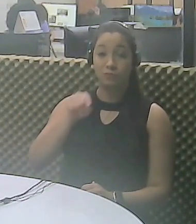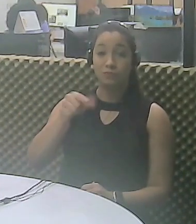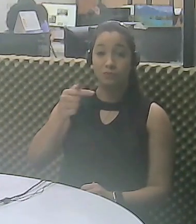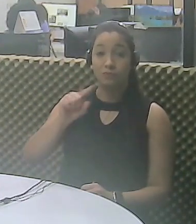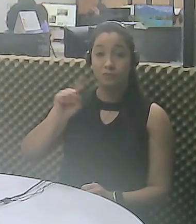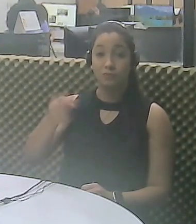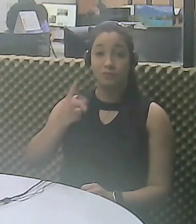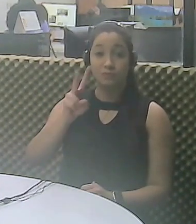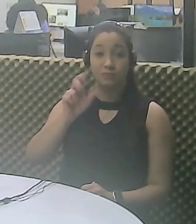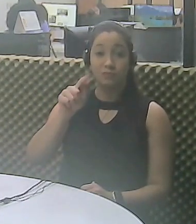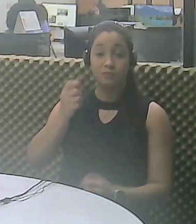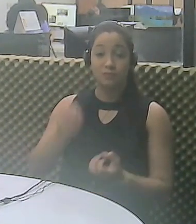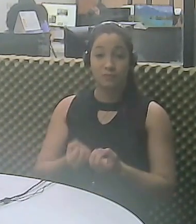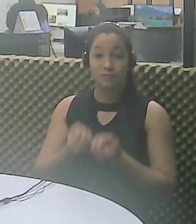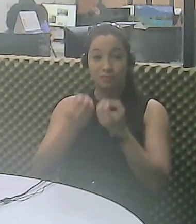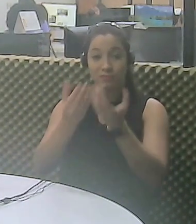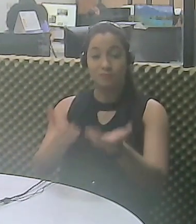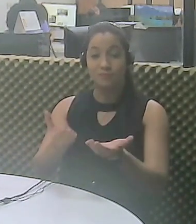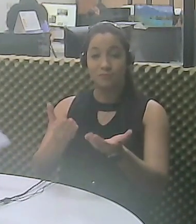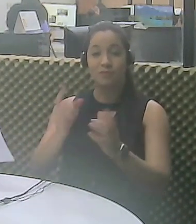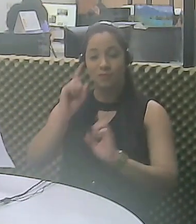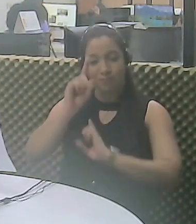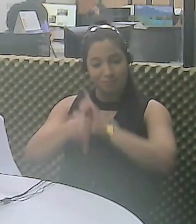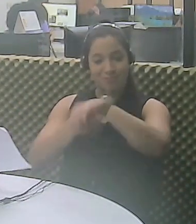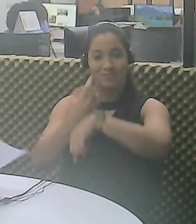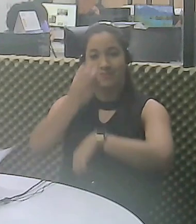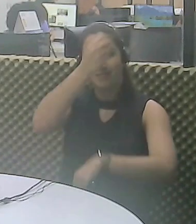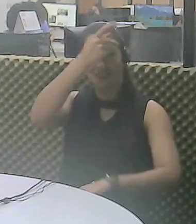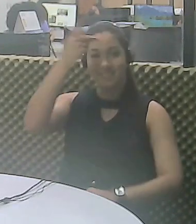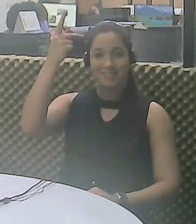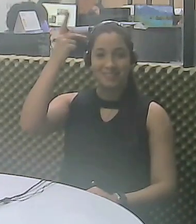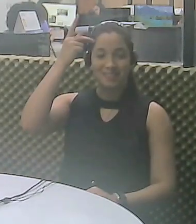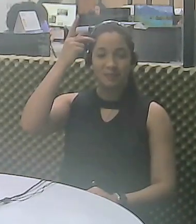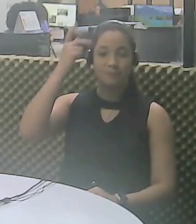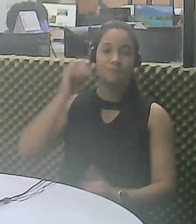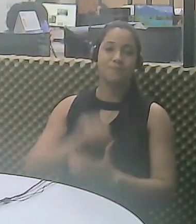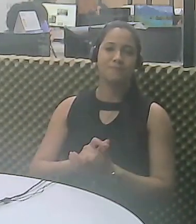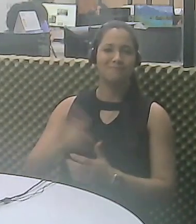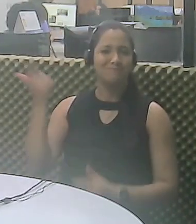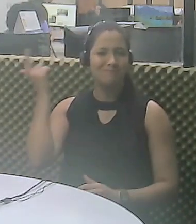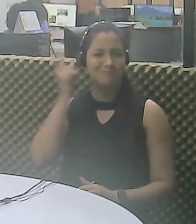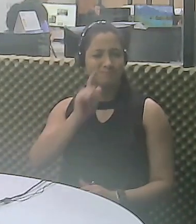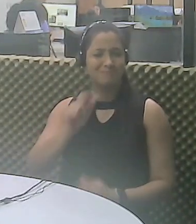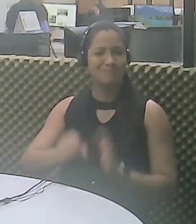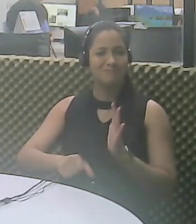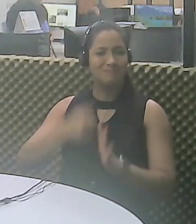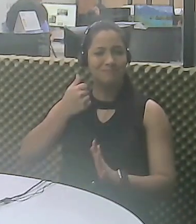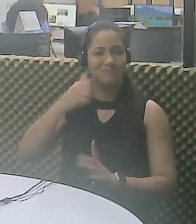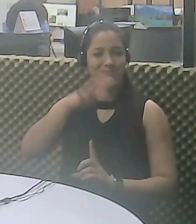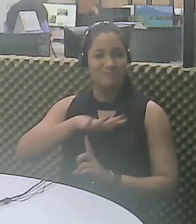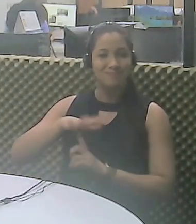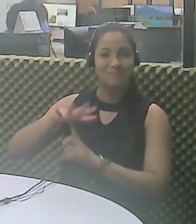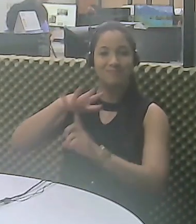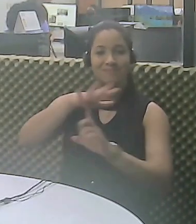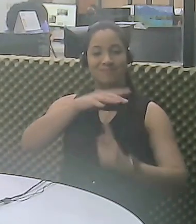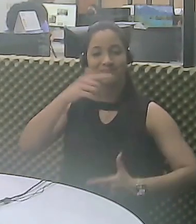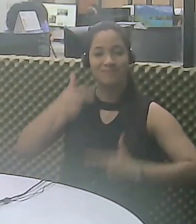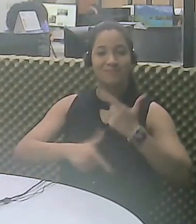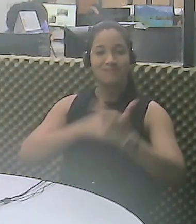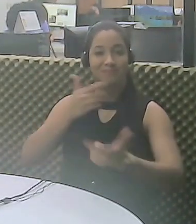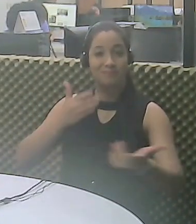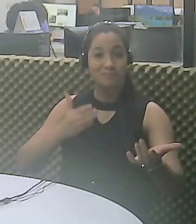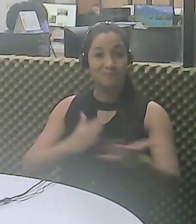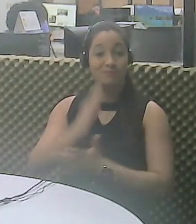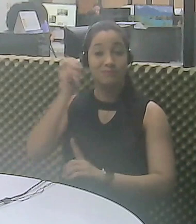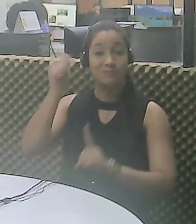mil vagas foram oferecidas por meio dessa iniciativa da Prefeitura. Diante do sucesso do primeiro mega feirão de empregos, foi sancionado